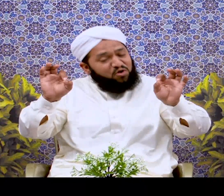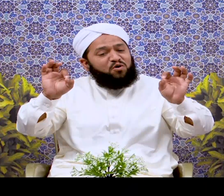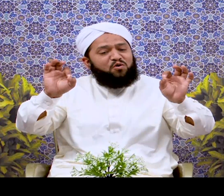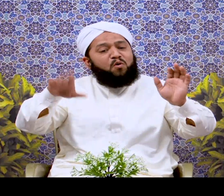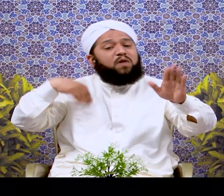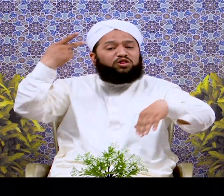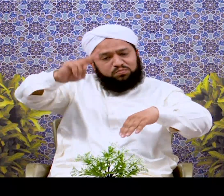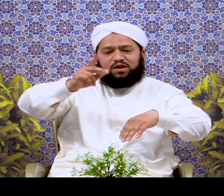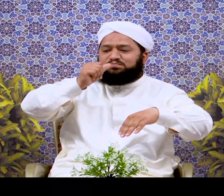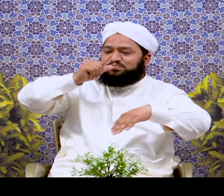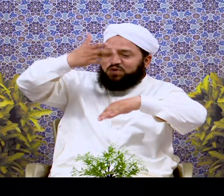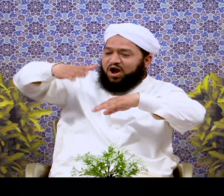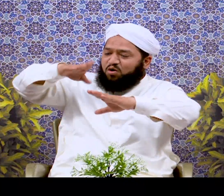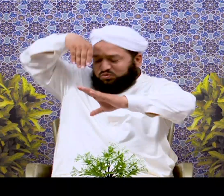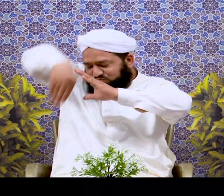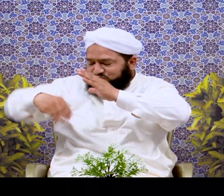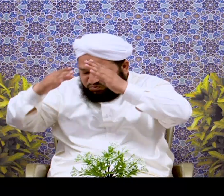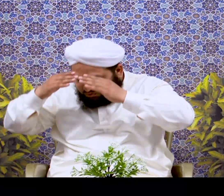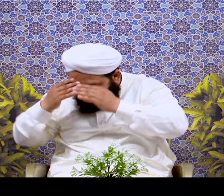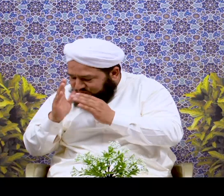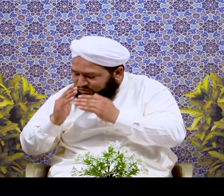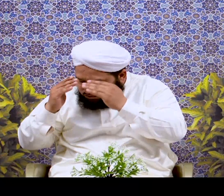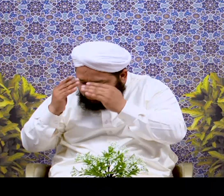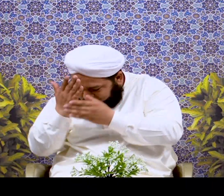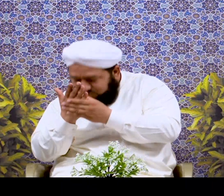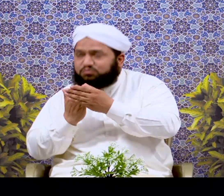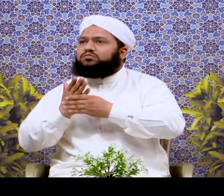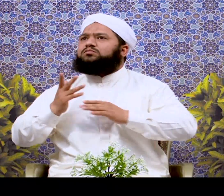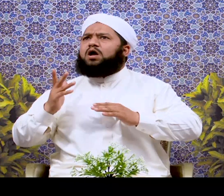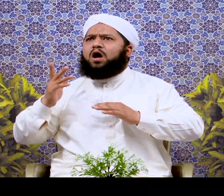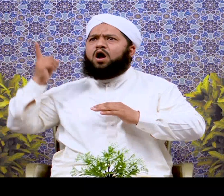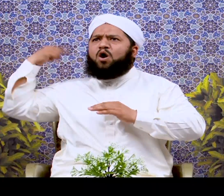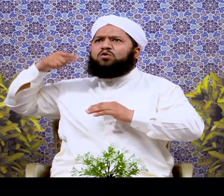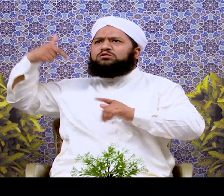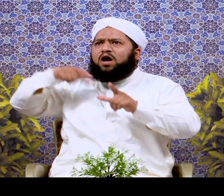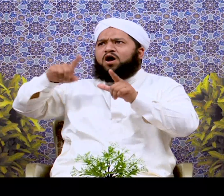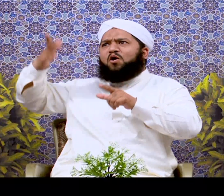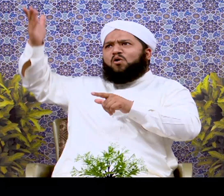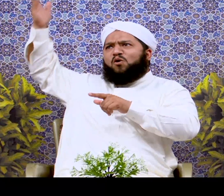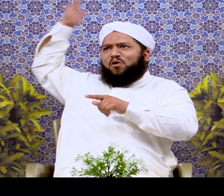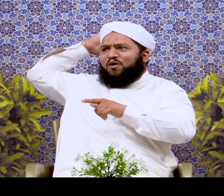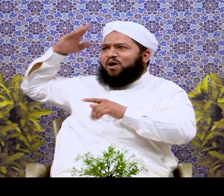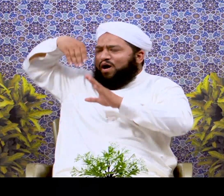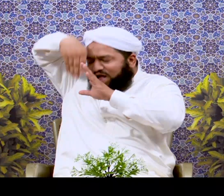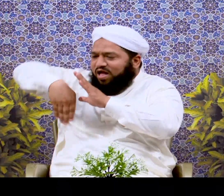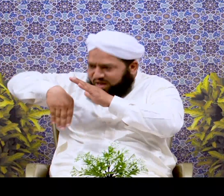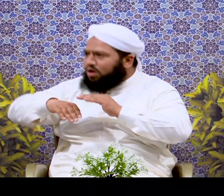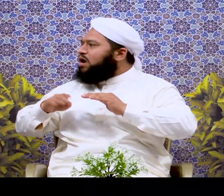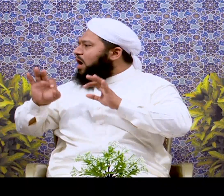لیے کسی تالاب میں غوطہ لگایا، سر اٹھایا تو خود کو دریا دجلہ میں اسی جگہ پایا جہاں 7 سال پہلے نہانے کے لیے